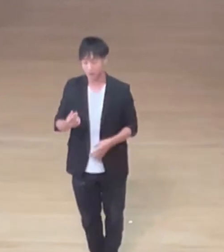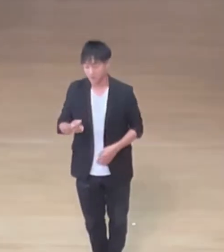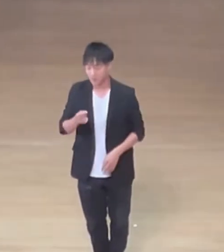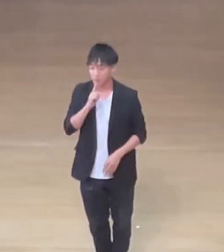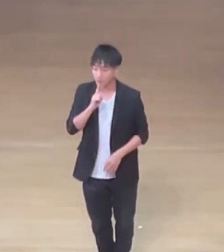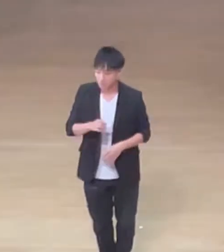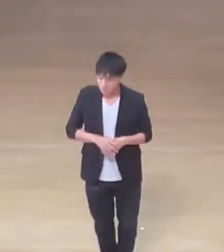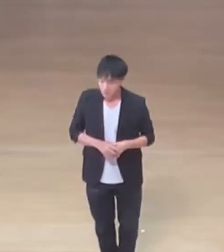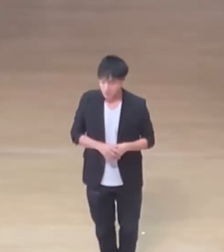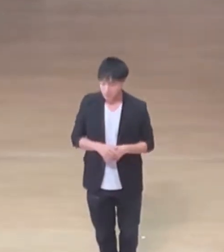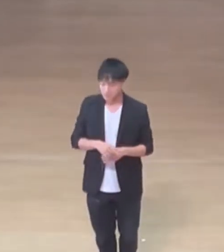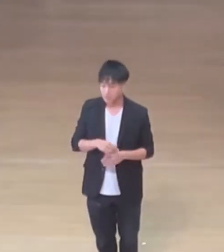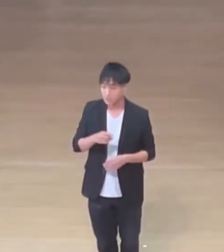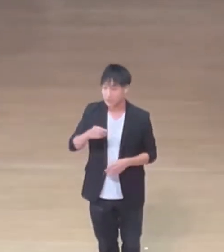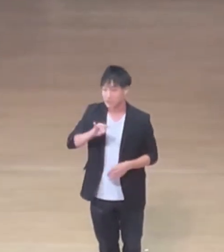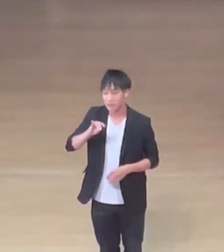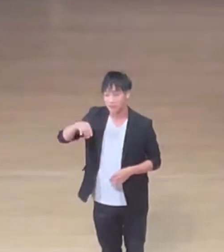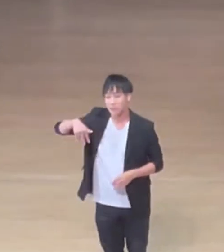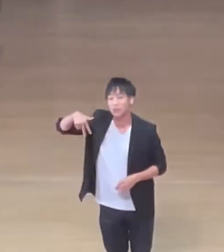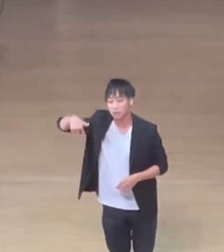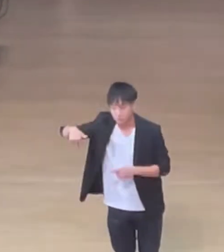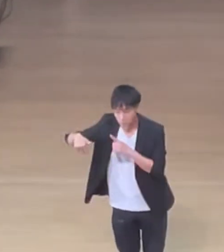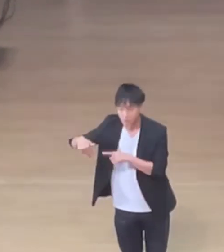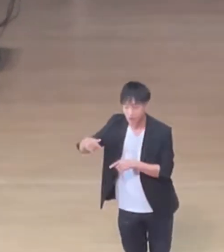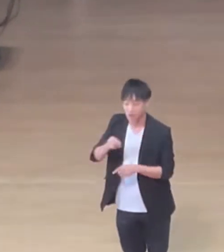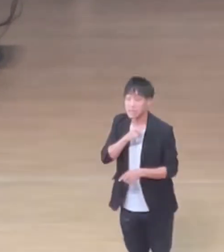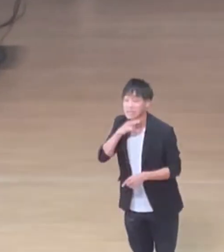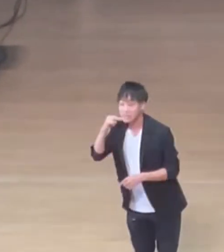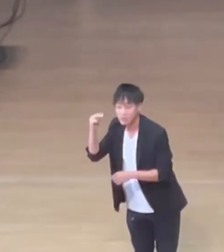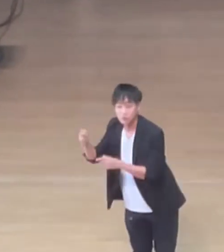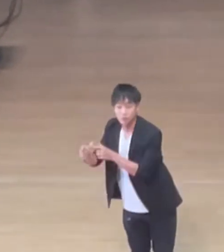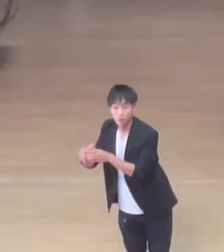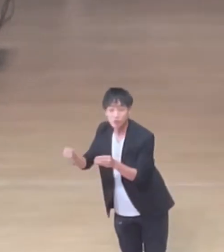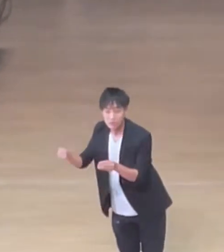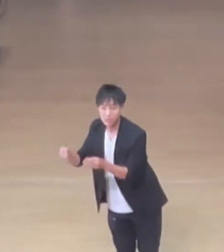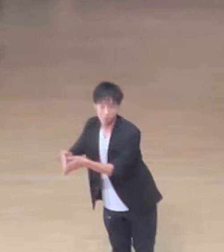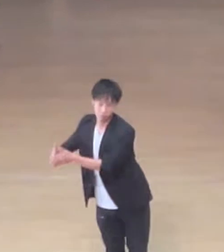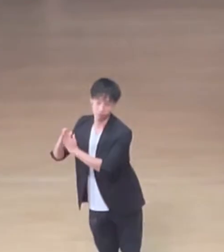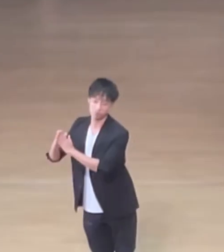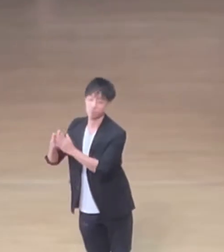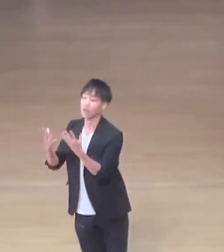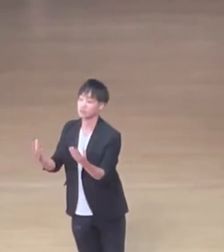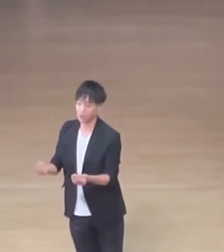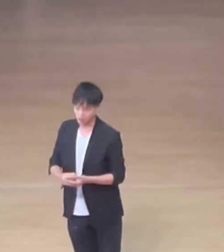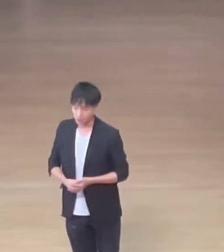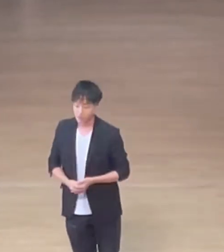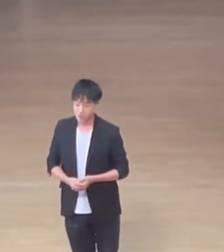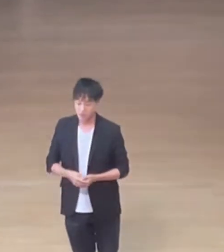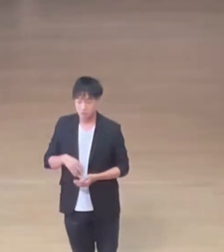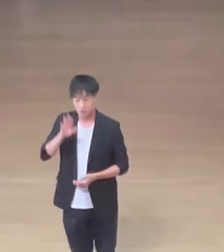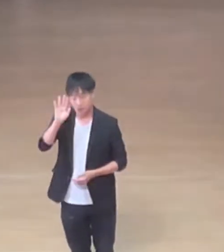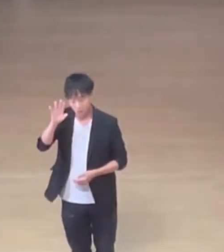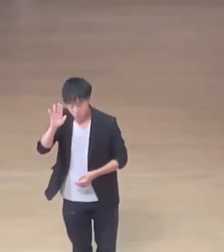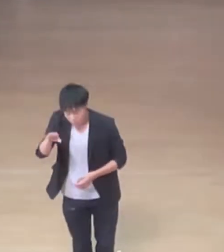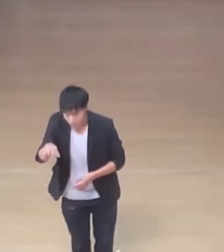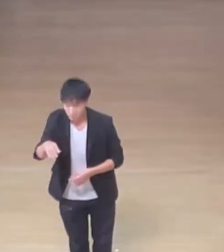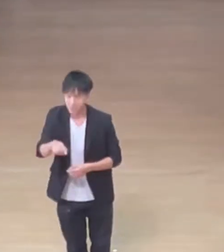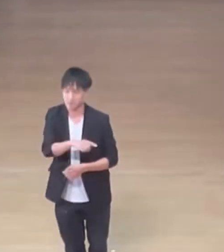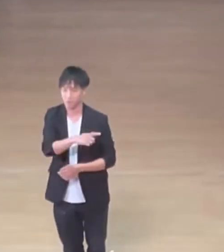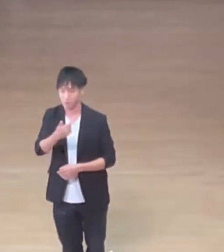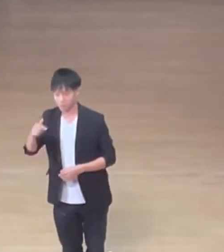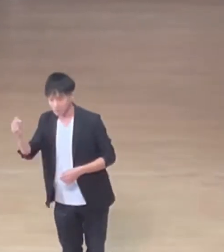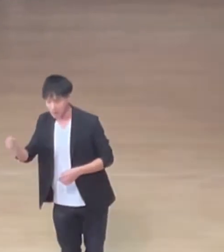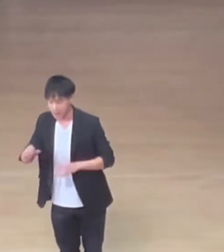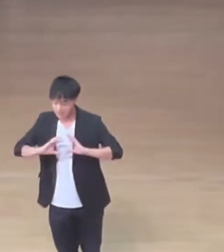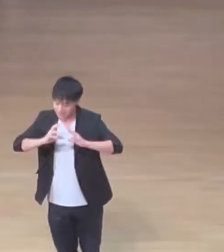イギリスで誕生しました。以来65年以上にわたり様々な世界一を認定しています